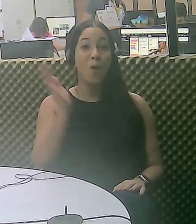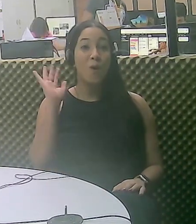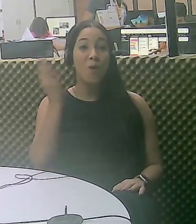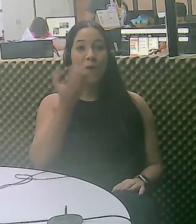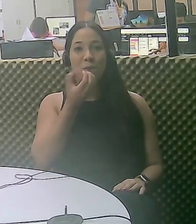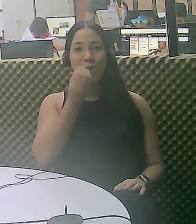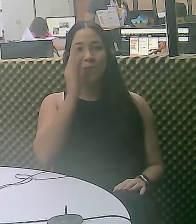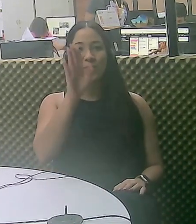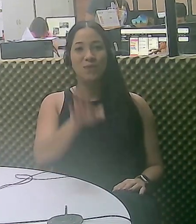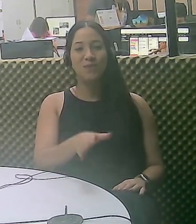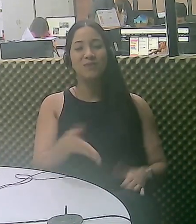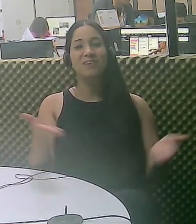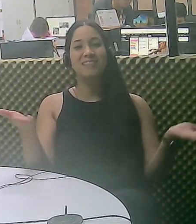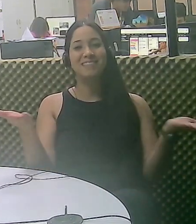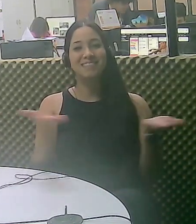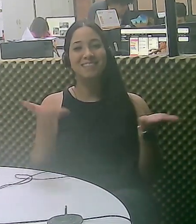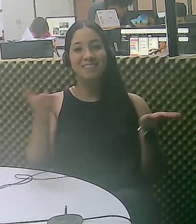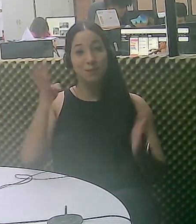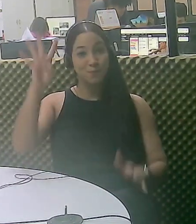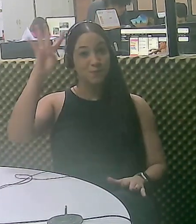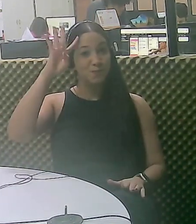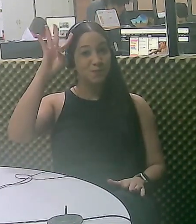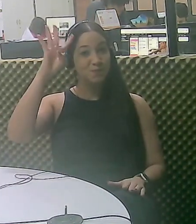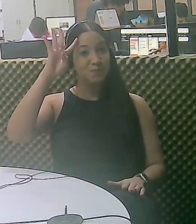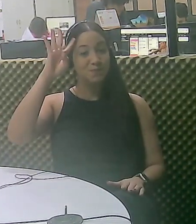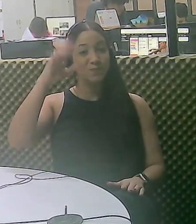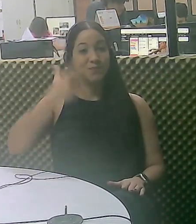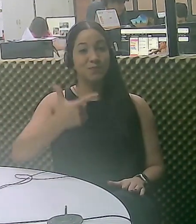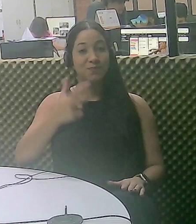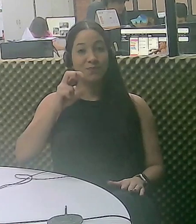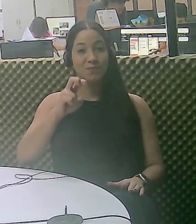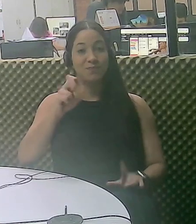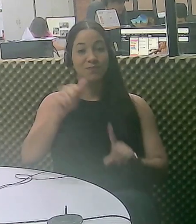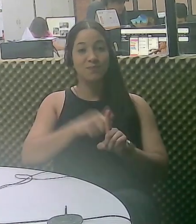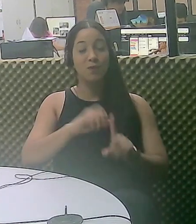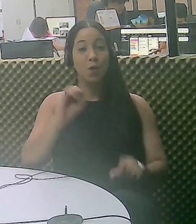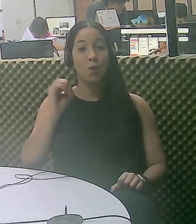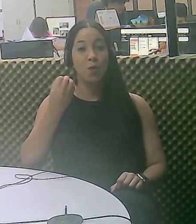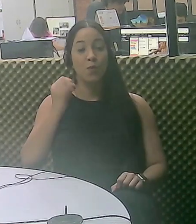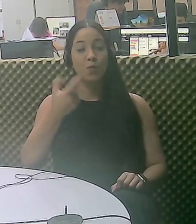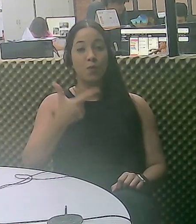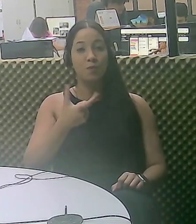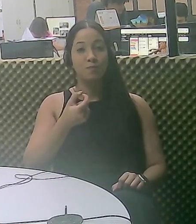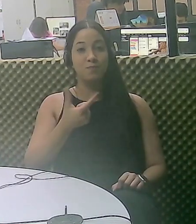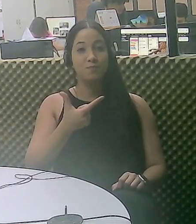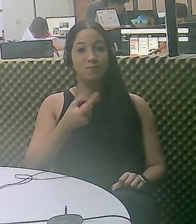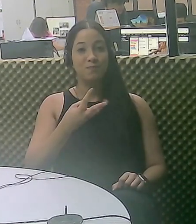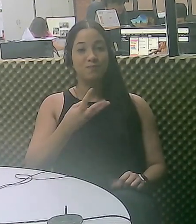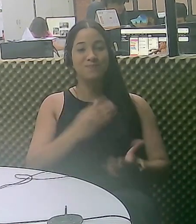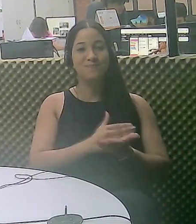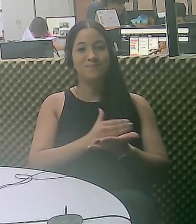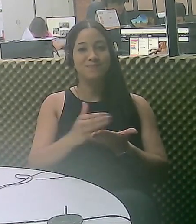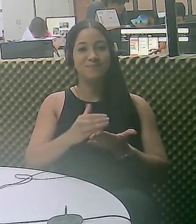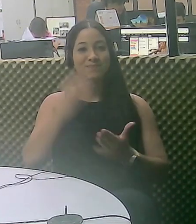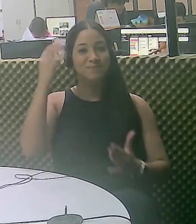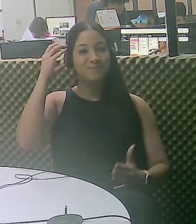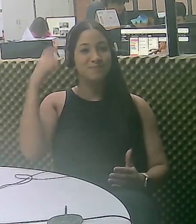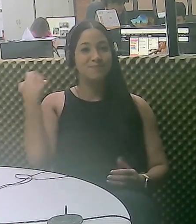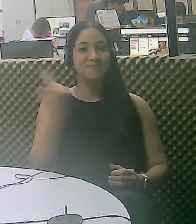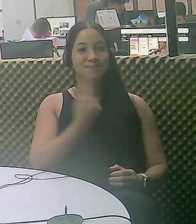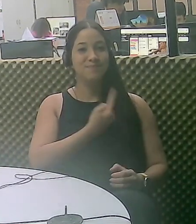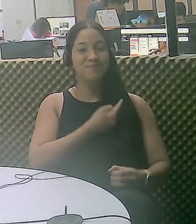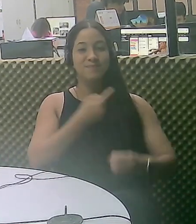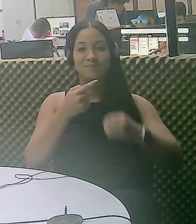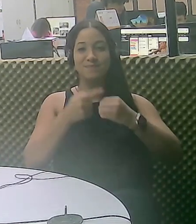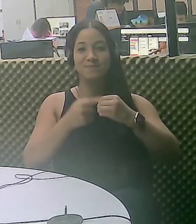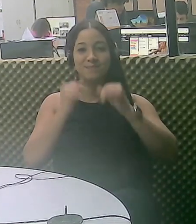Olá, boa tarde. Hoje é quarta-feira, dia 25 de outubro de 2023. Está no ar a Rádio